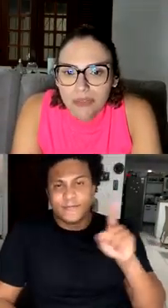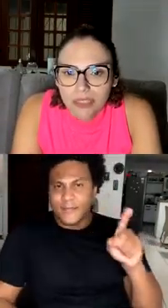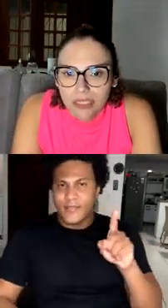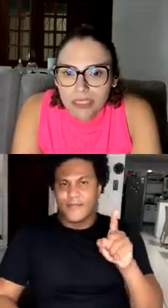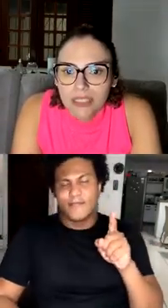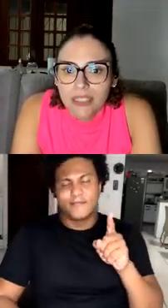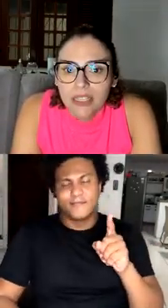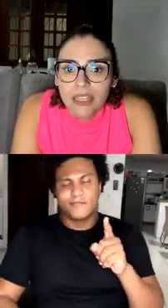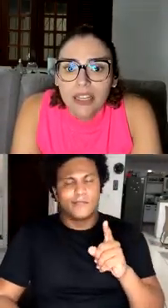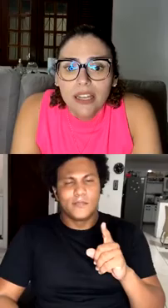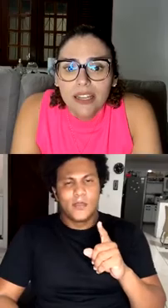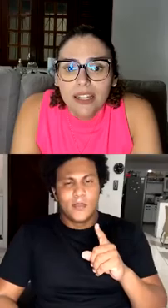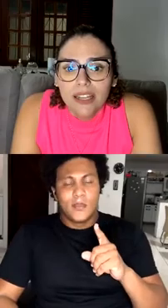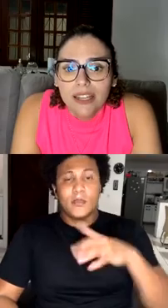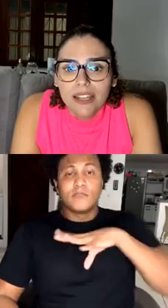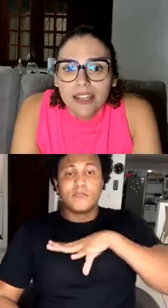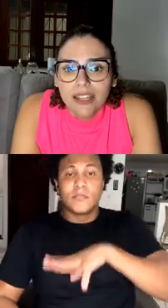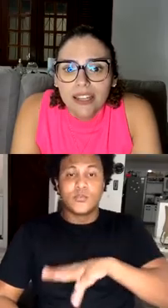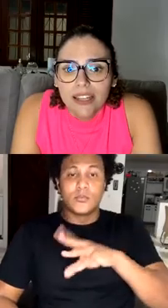para vocês.